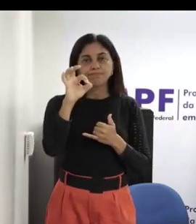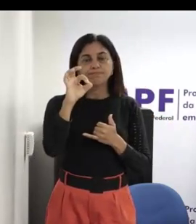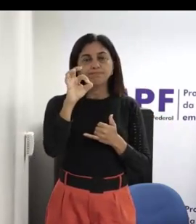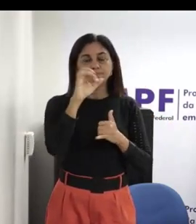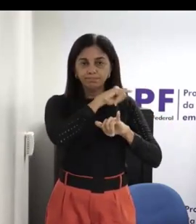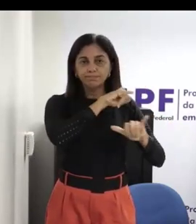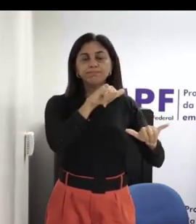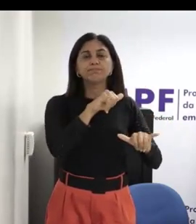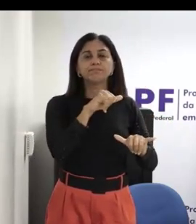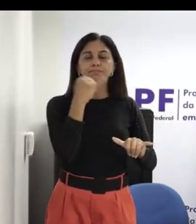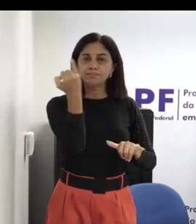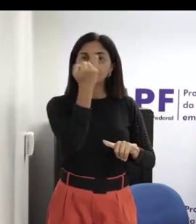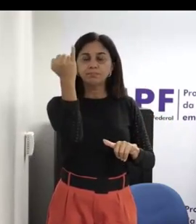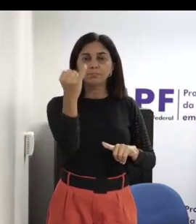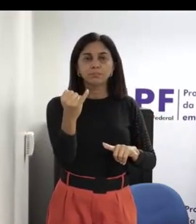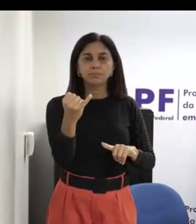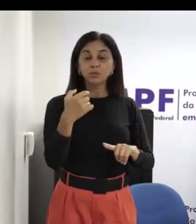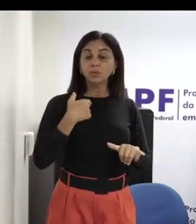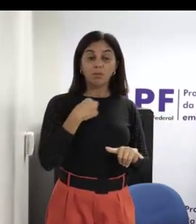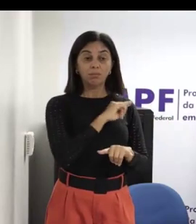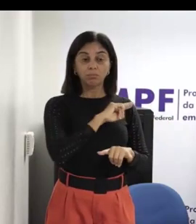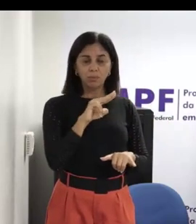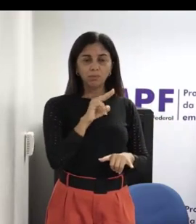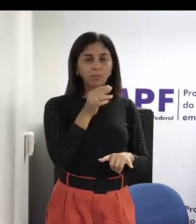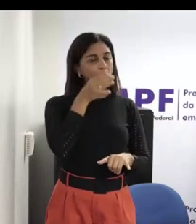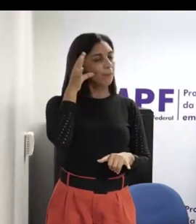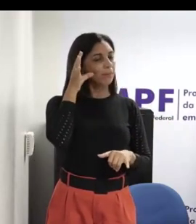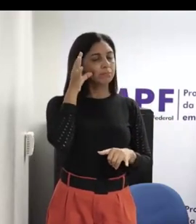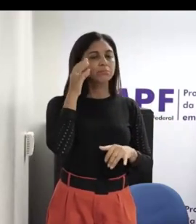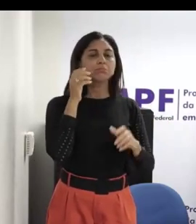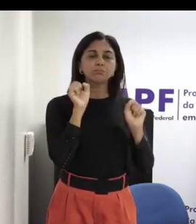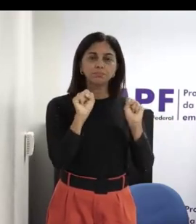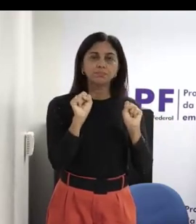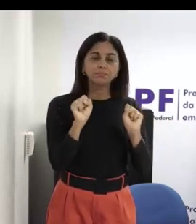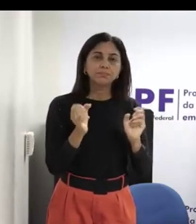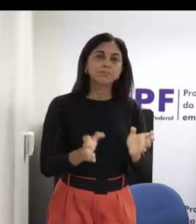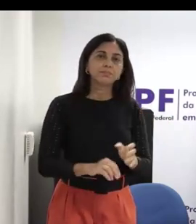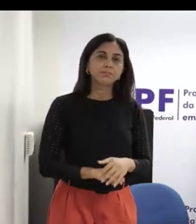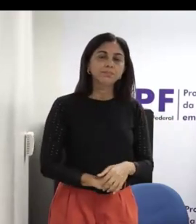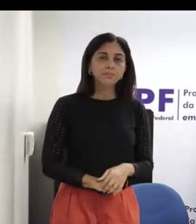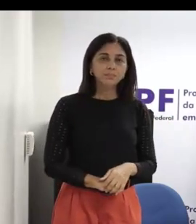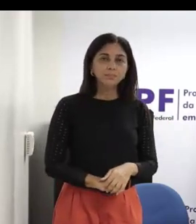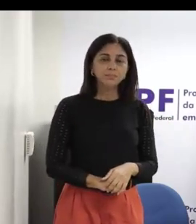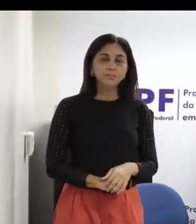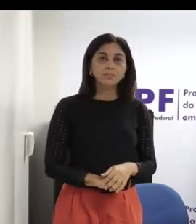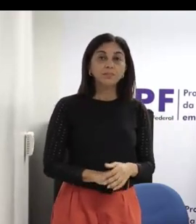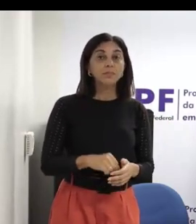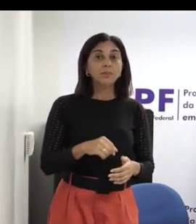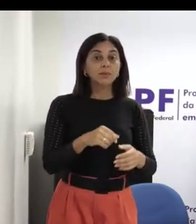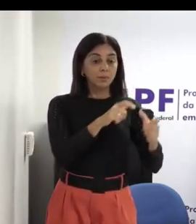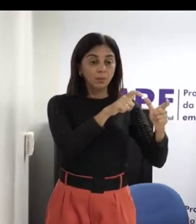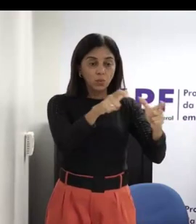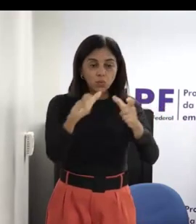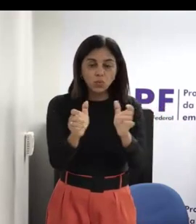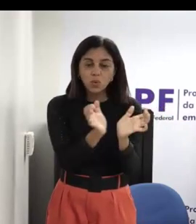né não precisa se identificar e ele vai chegar nas instâncias Sim chega na no Ministério Público chega no conselho